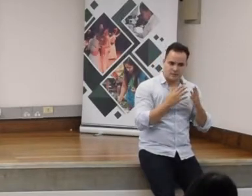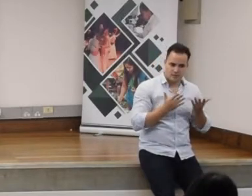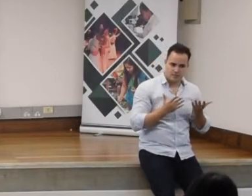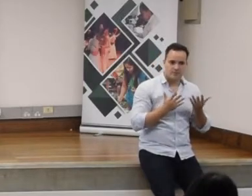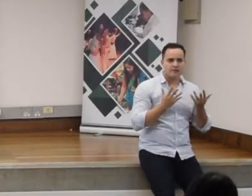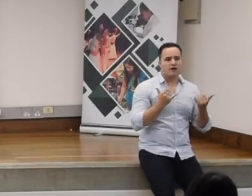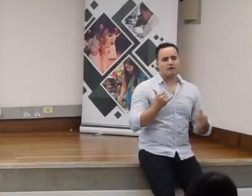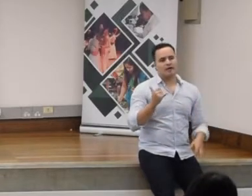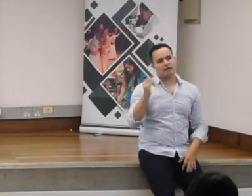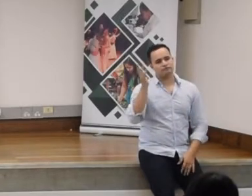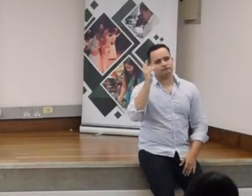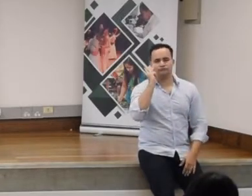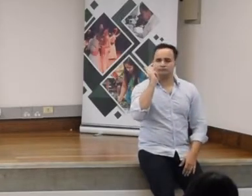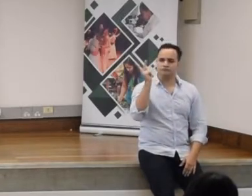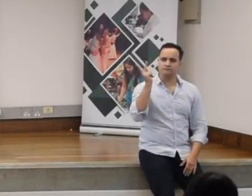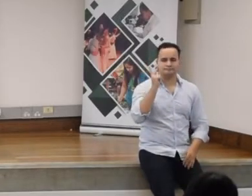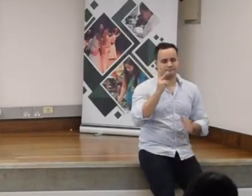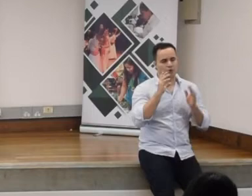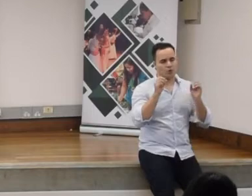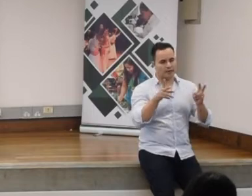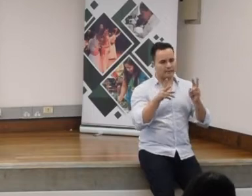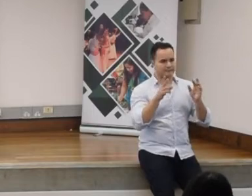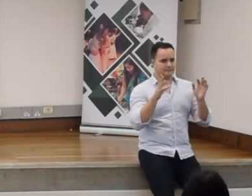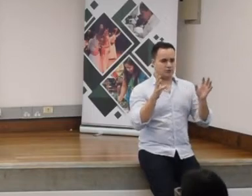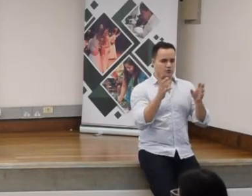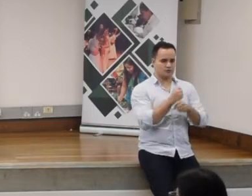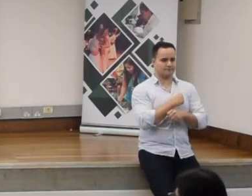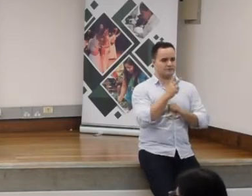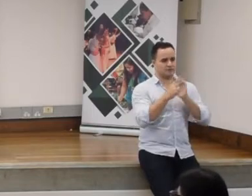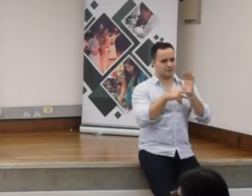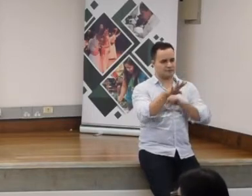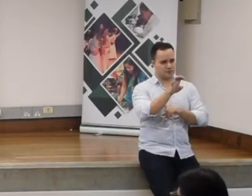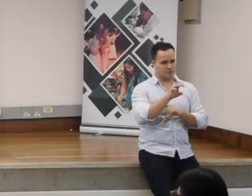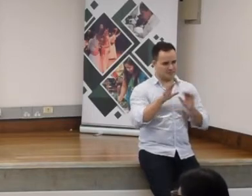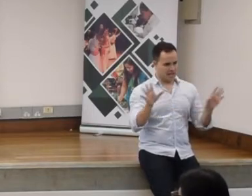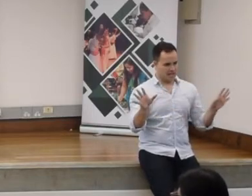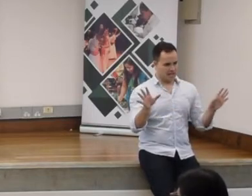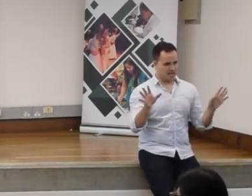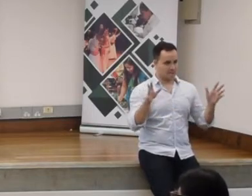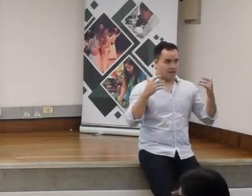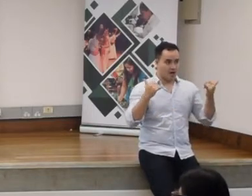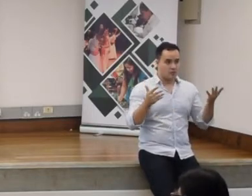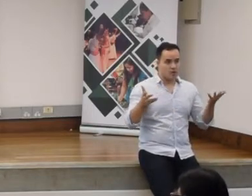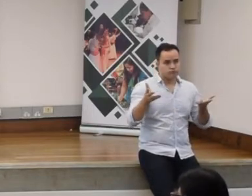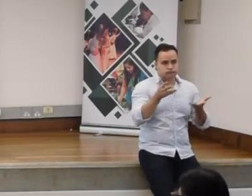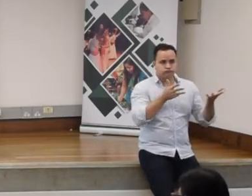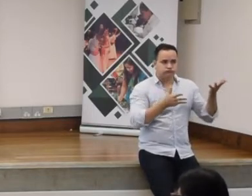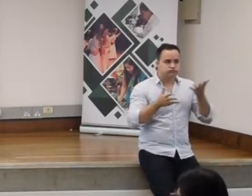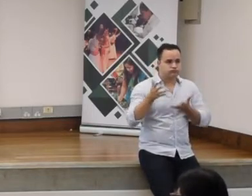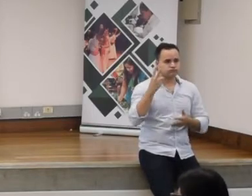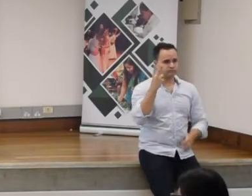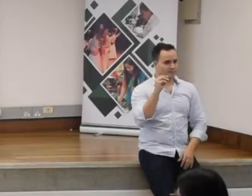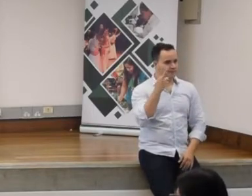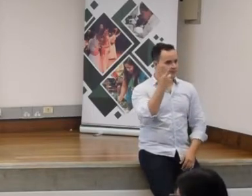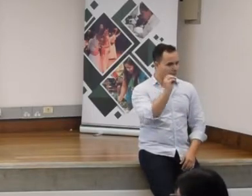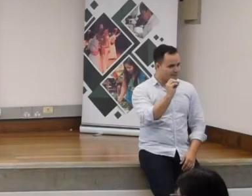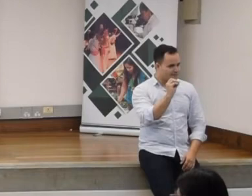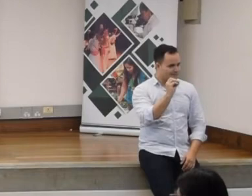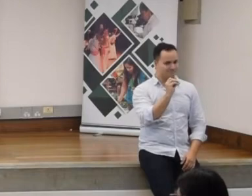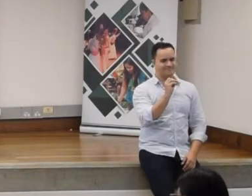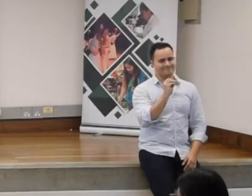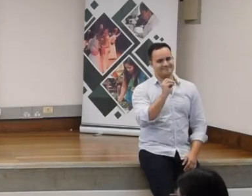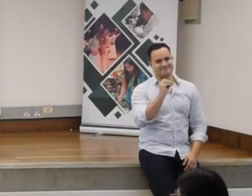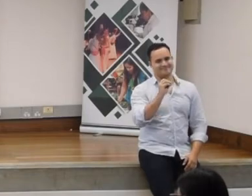es, digamos, la síntesis del 2019. Ahora estamos planeando el 2020 y que